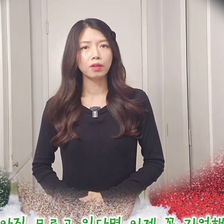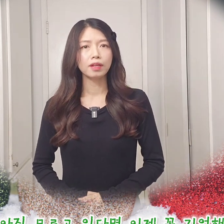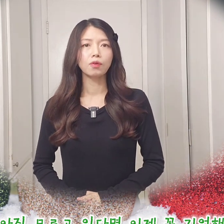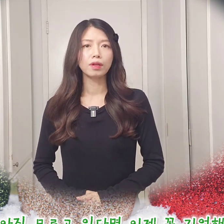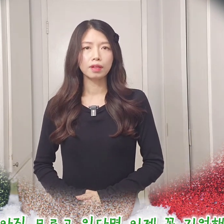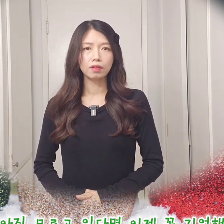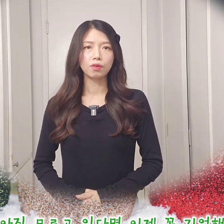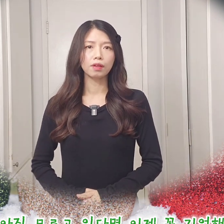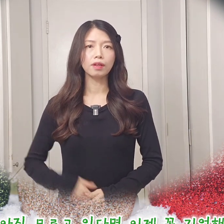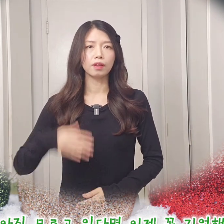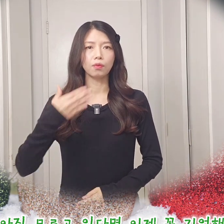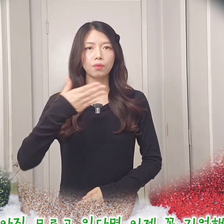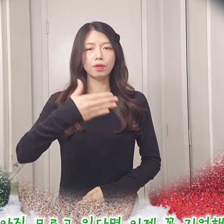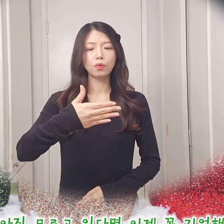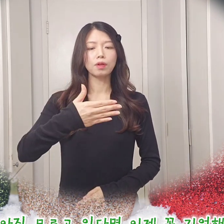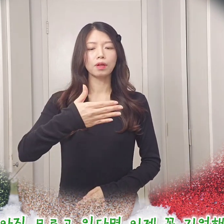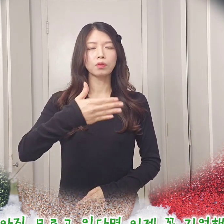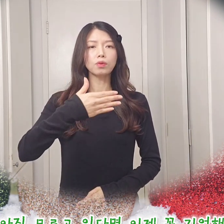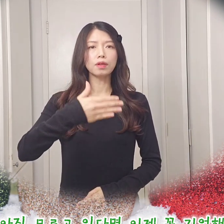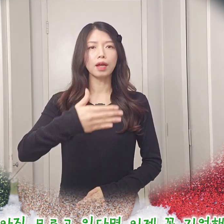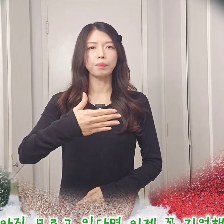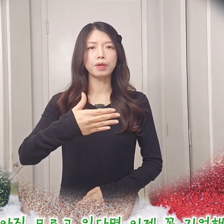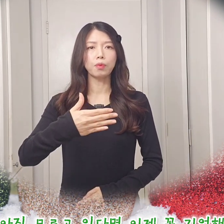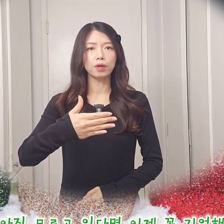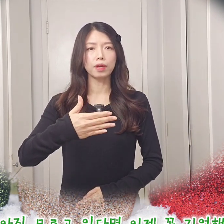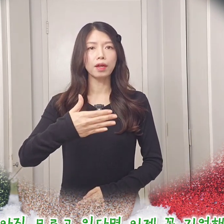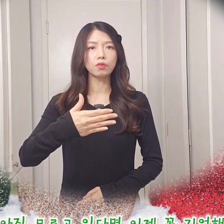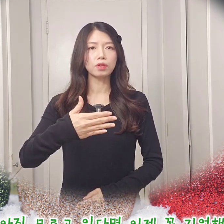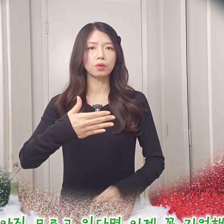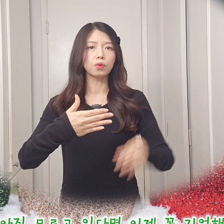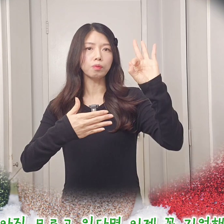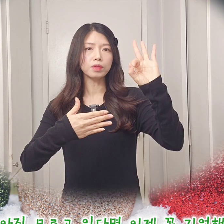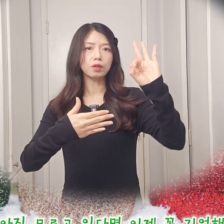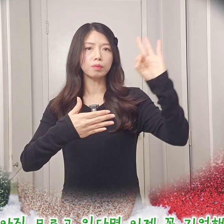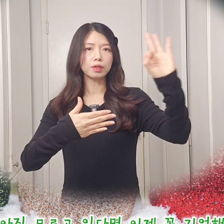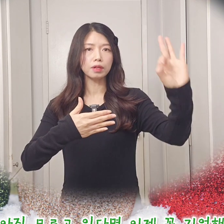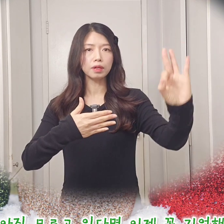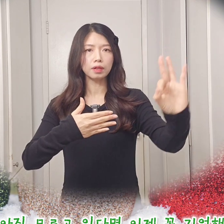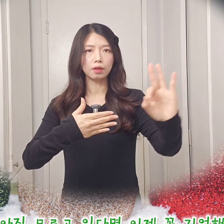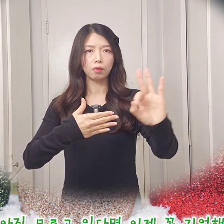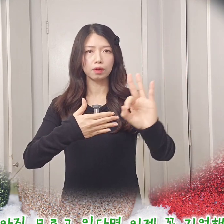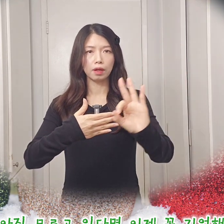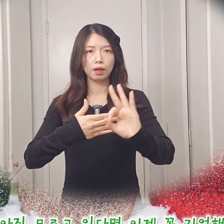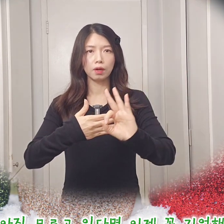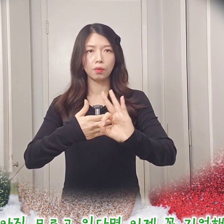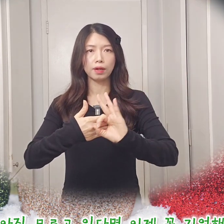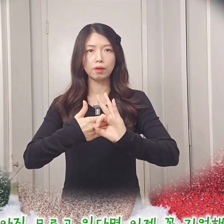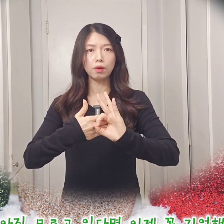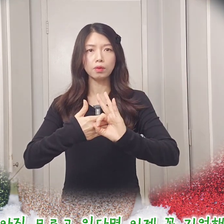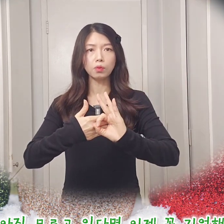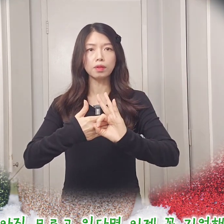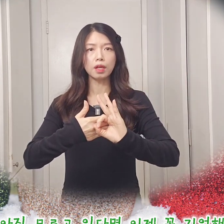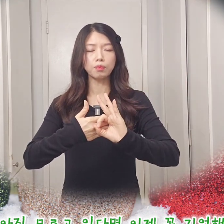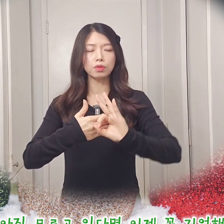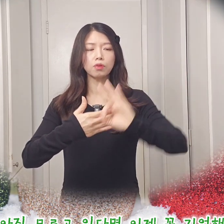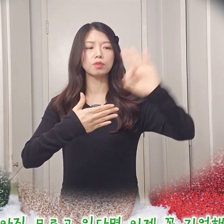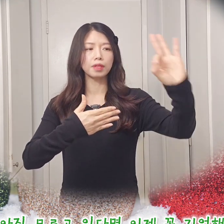모모라면이라고 한 뜻의 수어는 왼손이 이렇게 손등이 앞을 보이게 해주시고 엄지검지를 이렇게 와서 손등에 붙여주시면